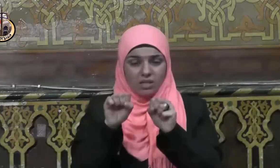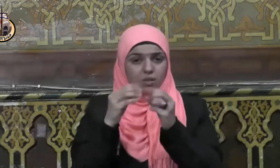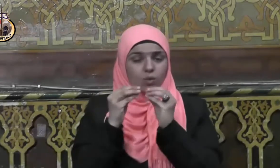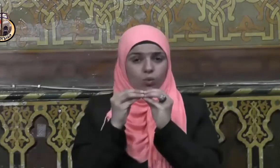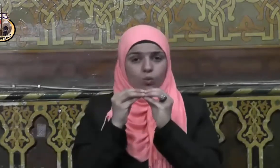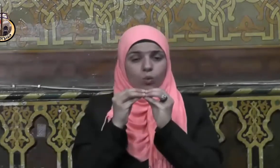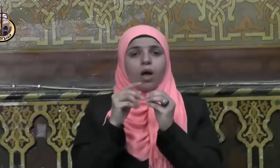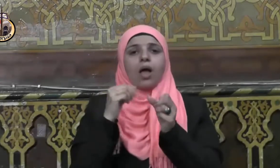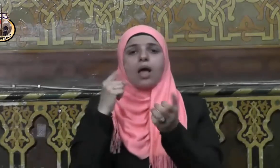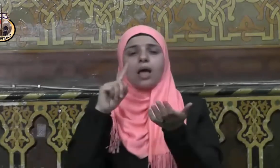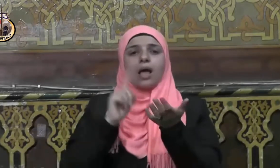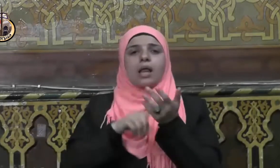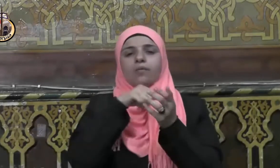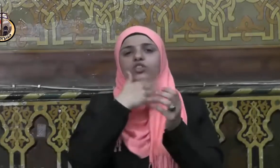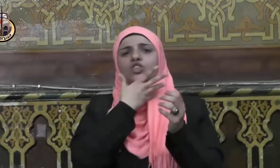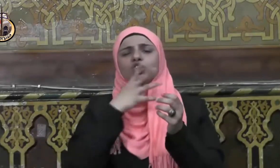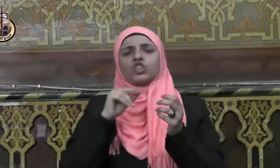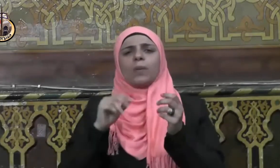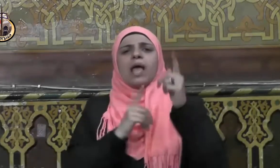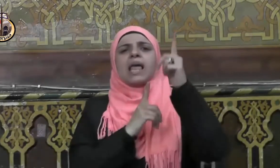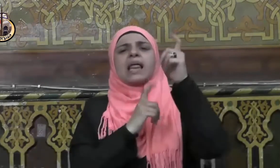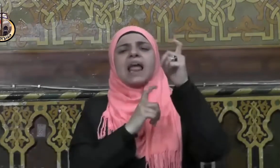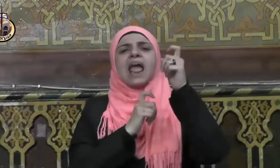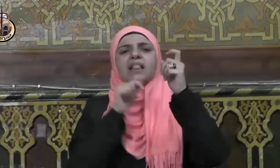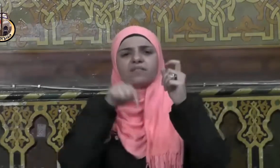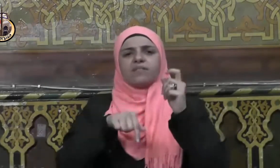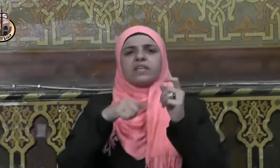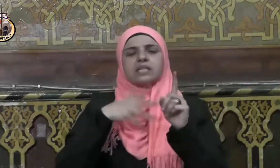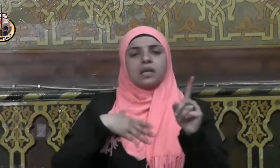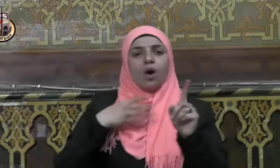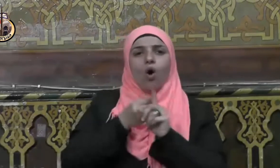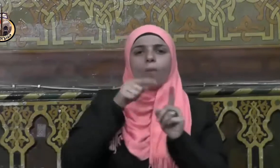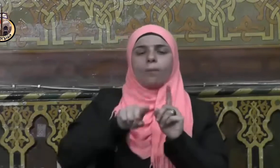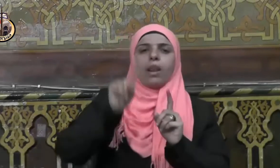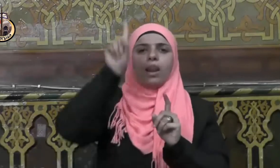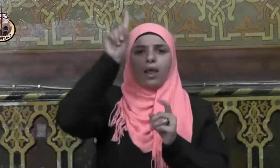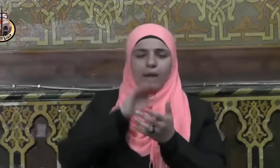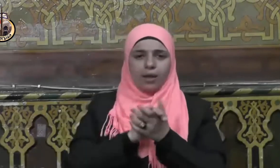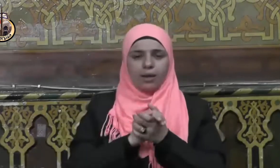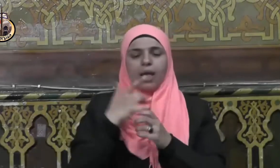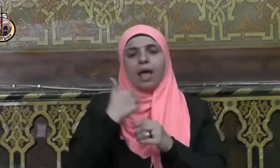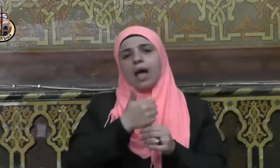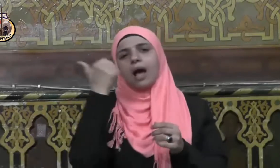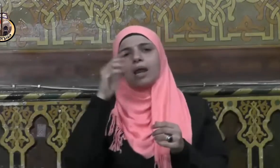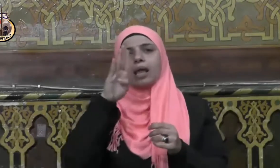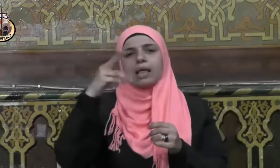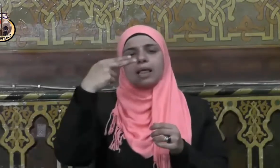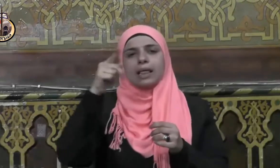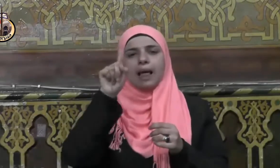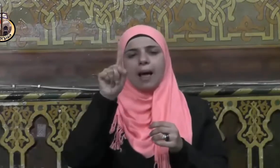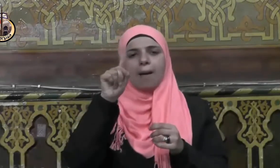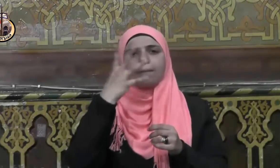بأنه جهاد في سبيل الله. فعن كعب بن عجرة رضي الله عنه